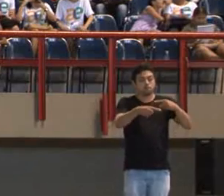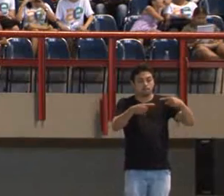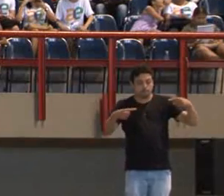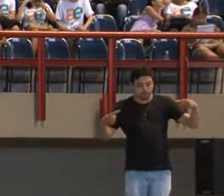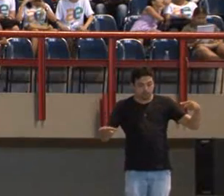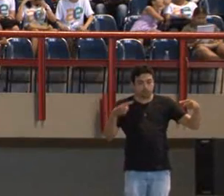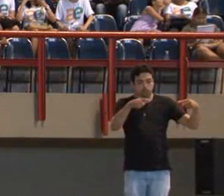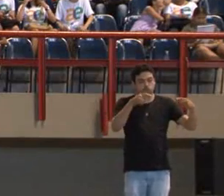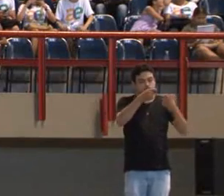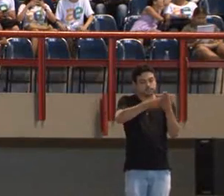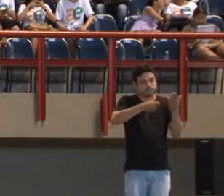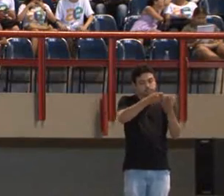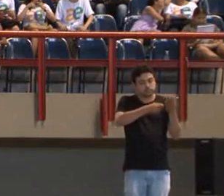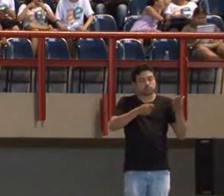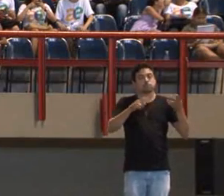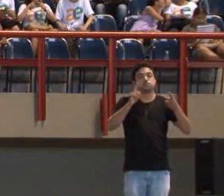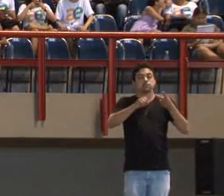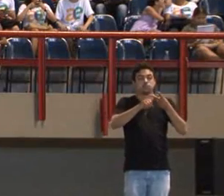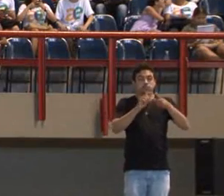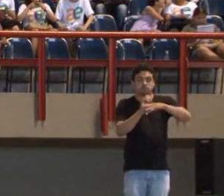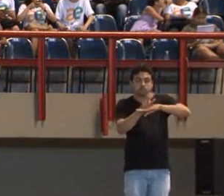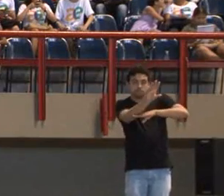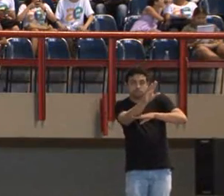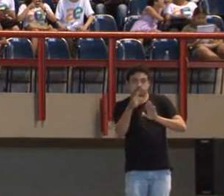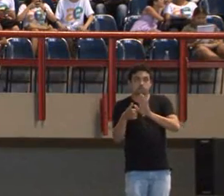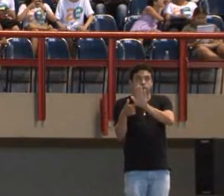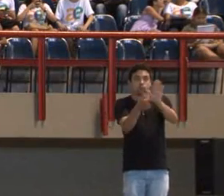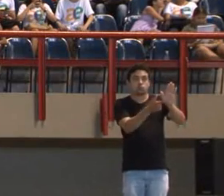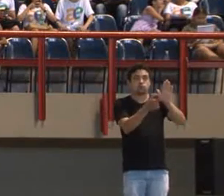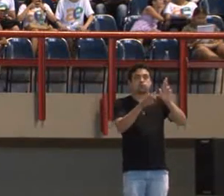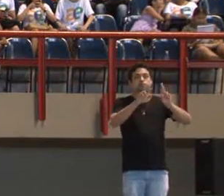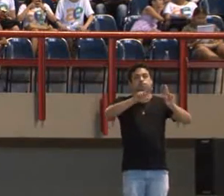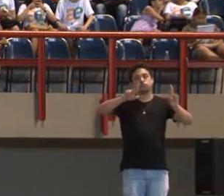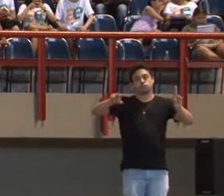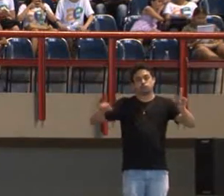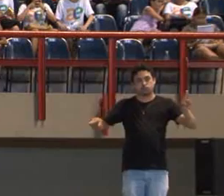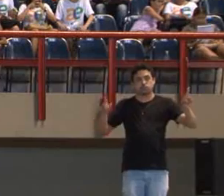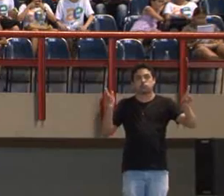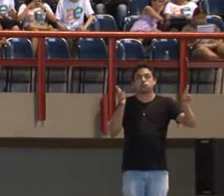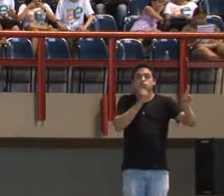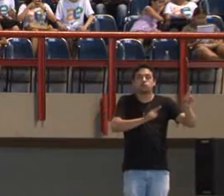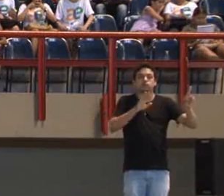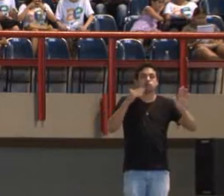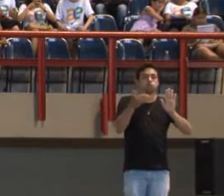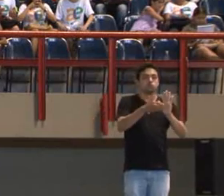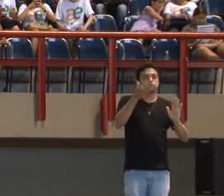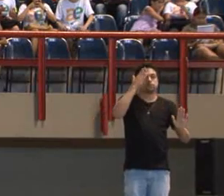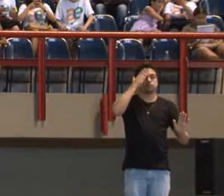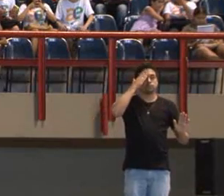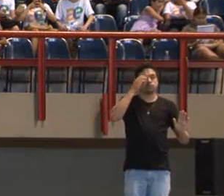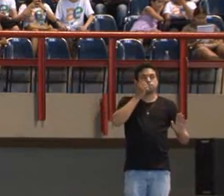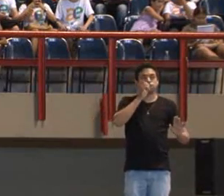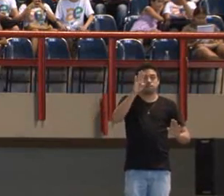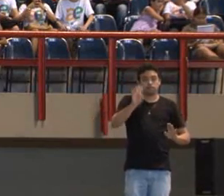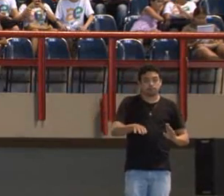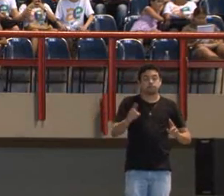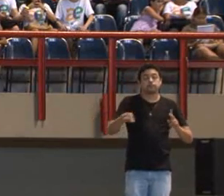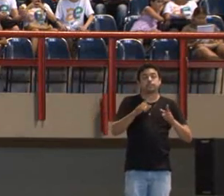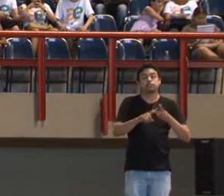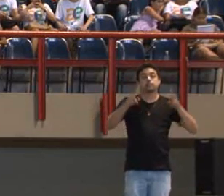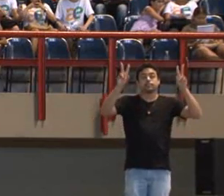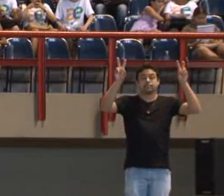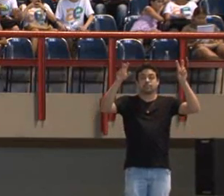material escrito e para fazer apresentações nas aulas que sejam diferentes e que consigam atingir a maioria de vocês. O assunto que eu escolhi